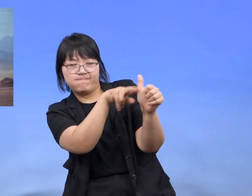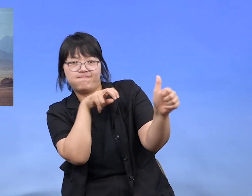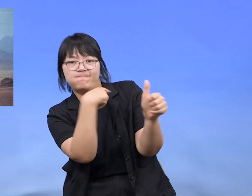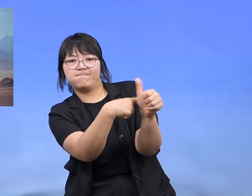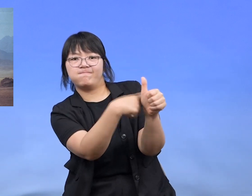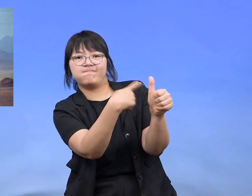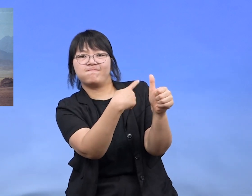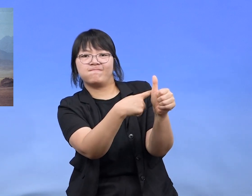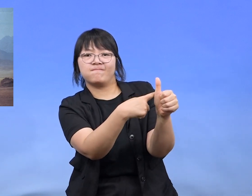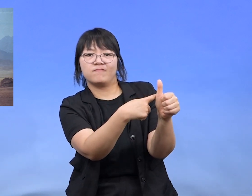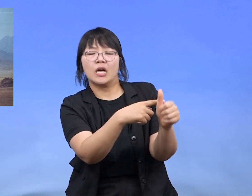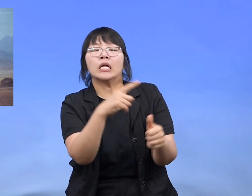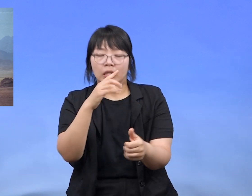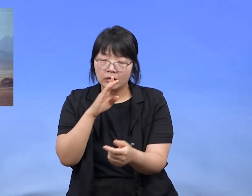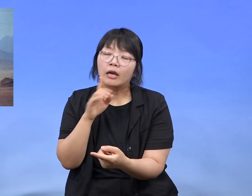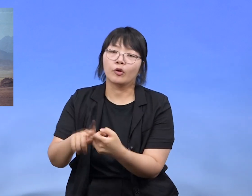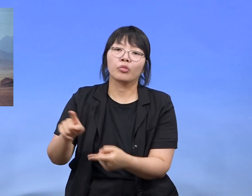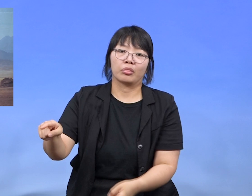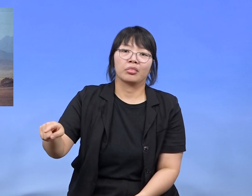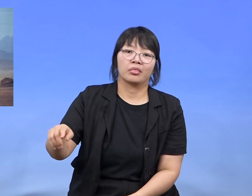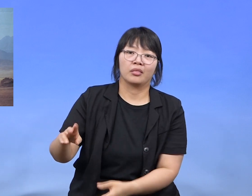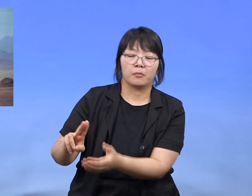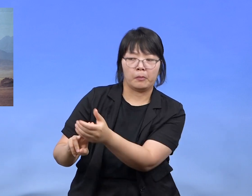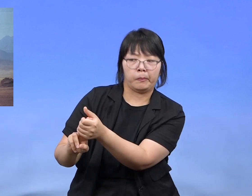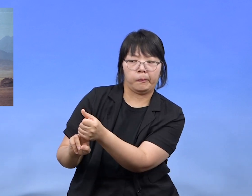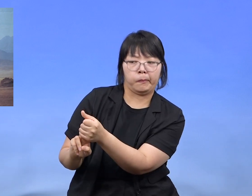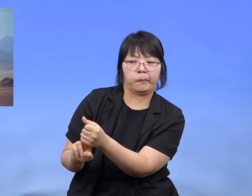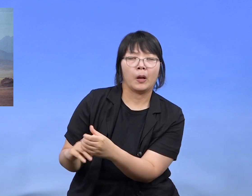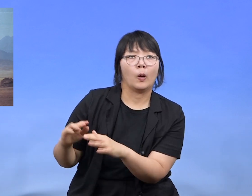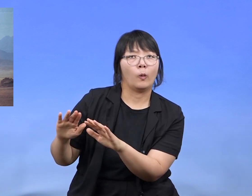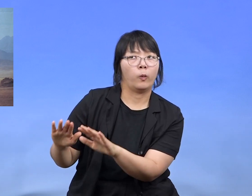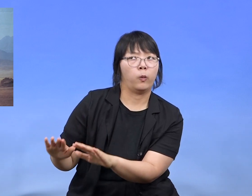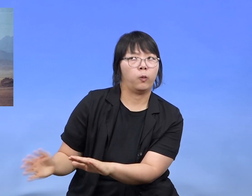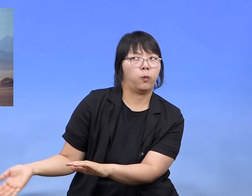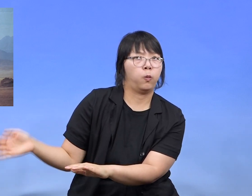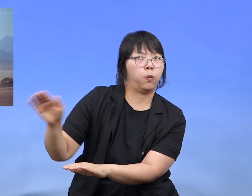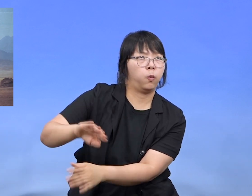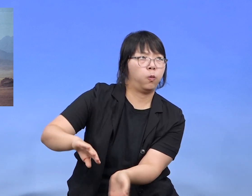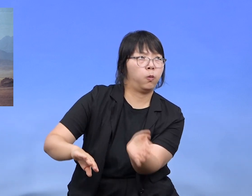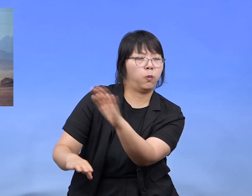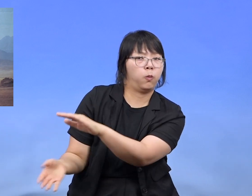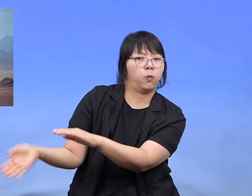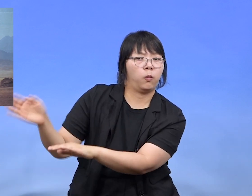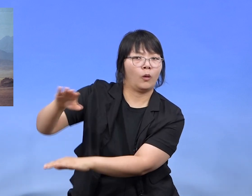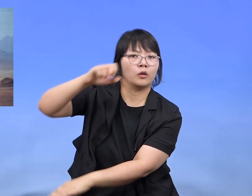싫어하는 것은 지극히 당연한 것이에요. 왜냐하면 어둠 속에 거하기 때문입니다.